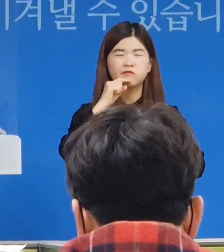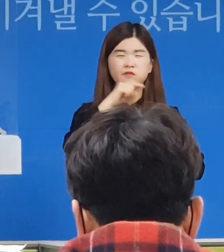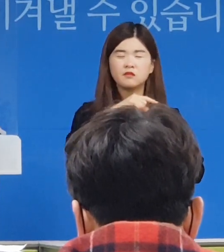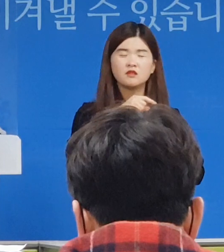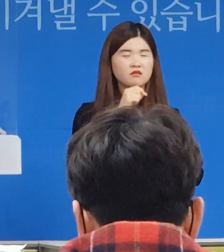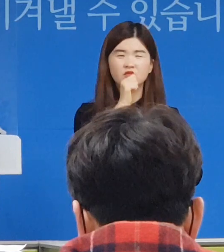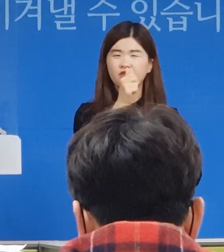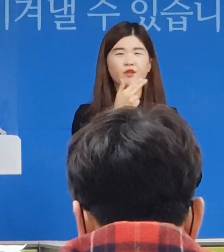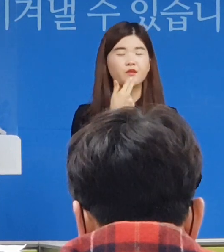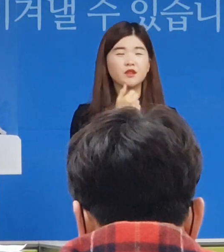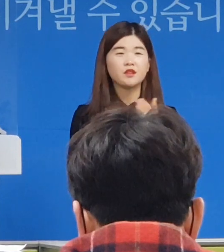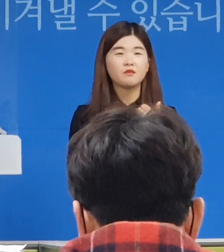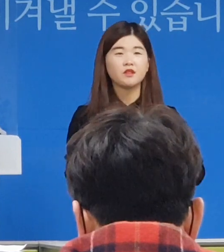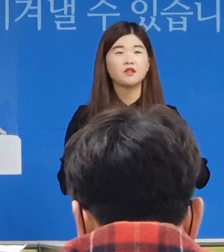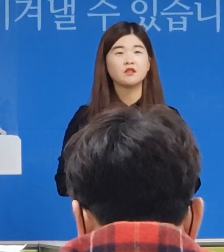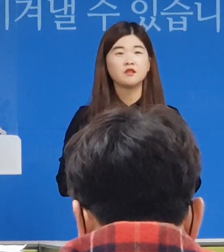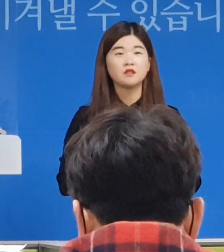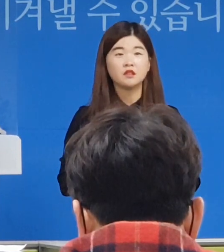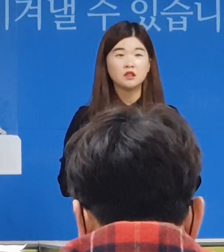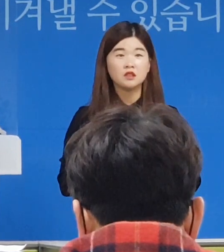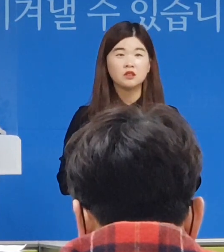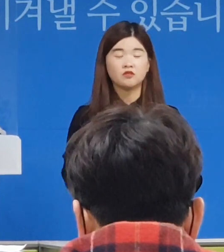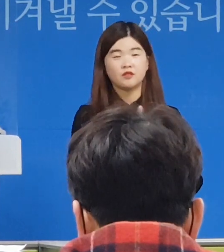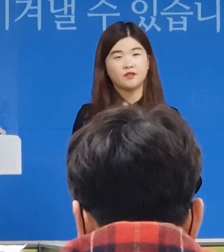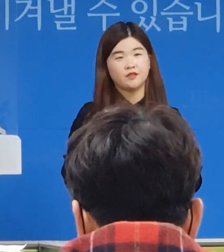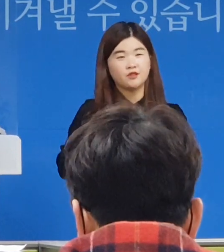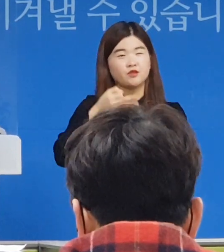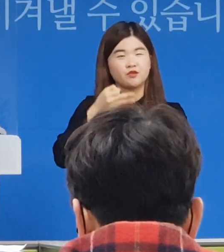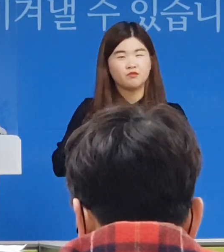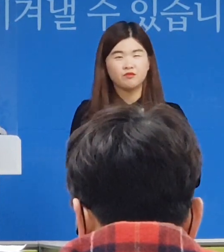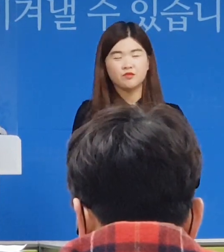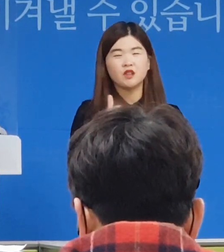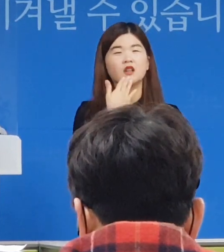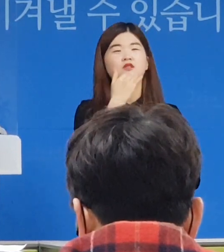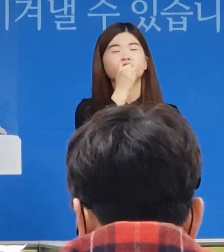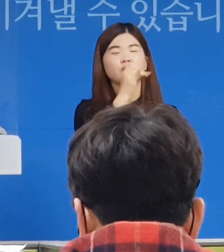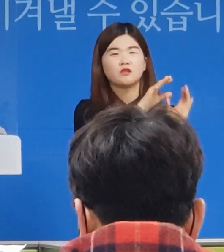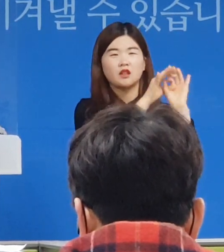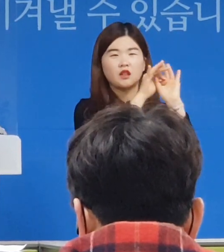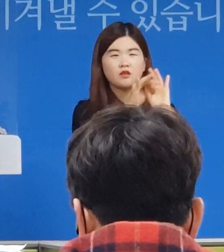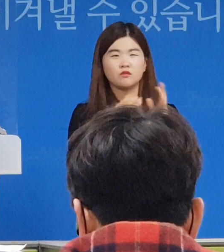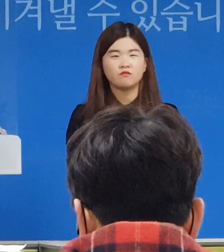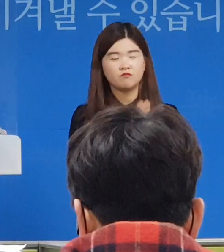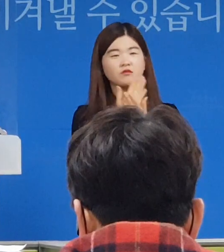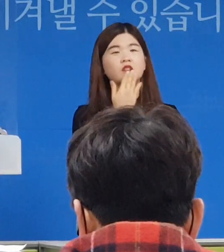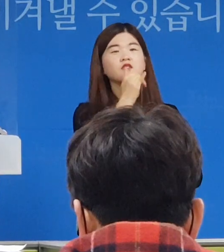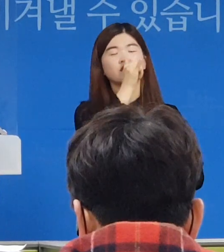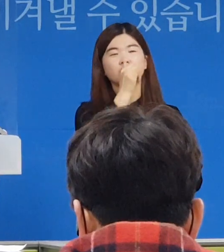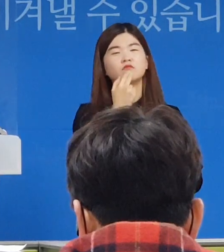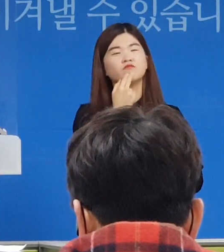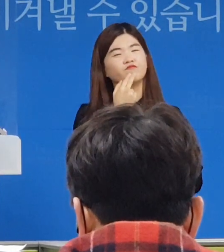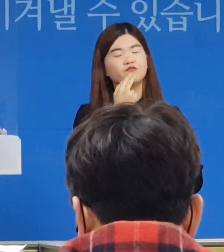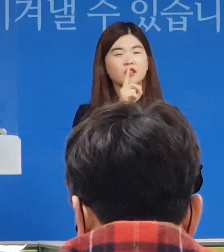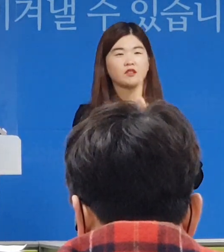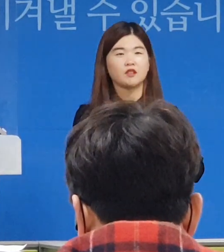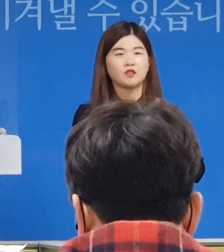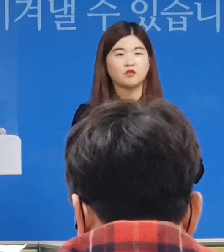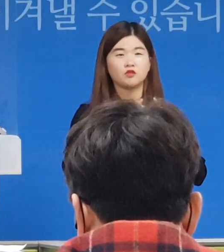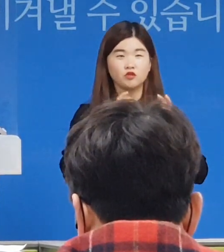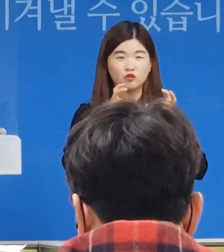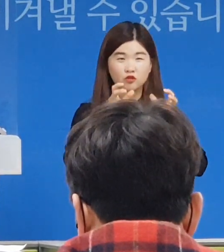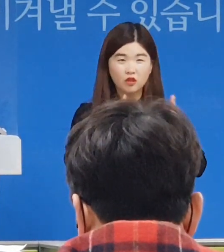없기 때문에 이 저 자체 지원이 충분히 확보 가능하고 그 다음 향후 지속 가능성에 대해서도 국정과제가